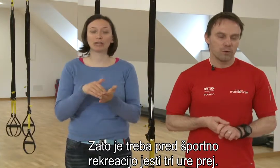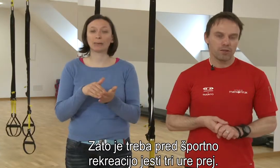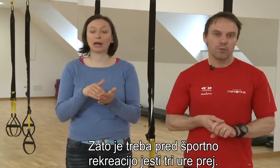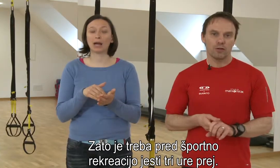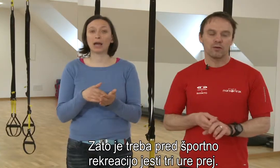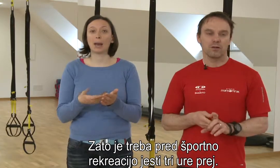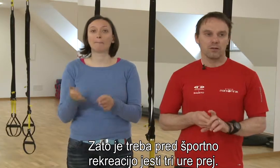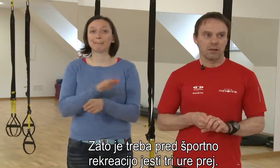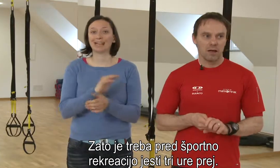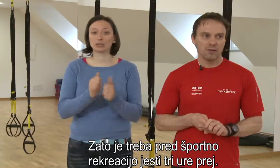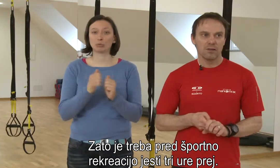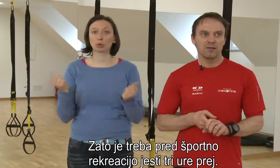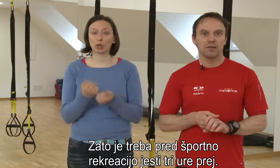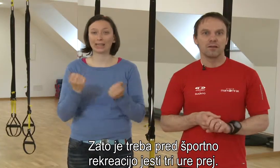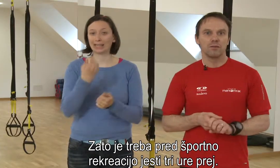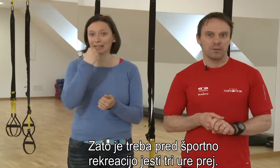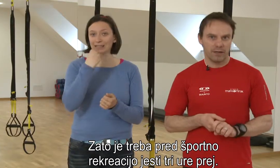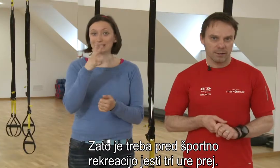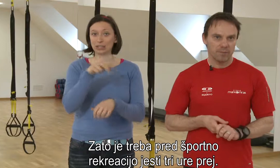pred športno rekreacijo jesti 3 ure prej.